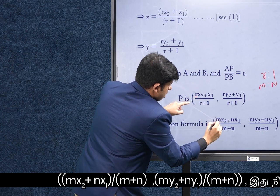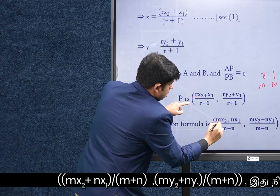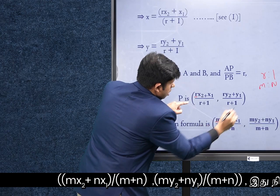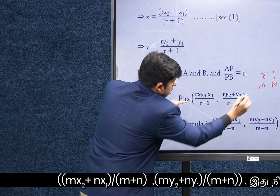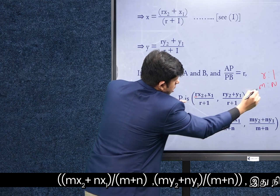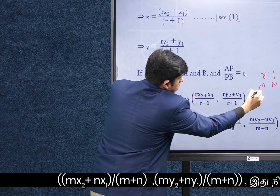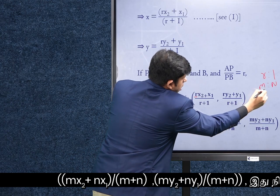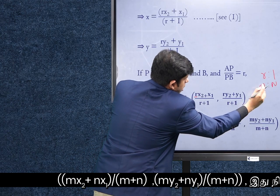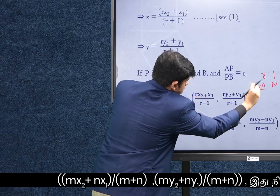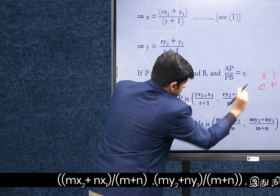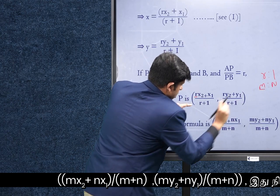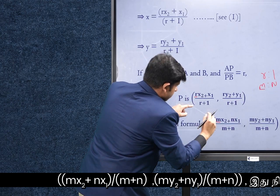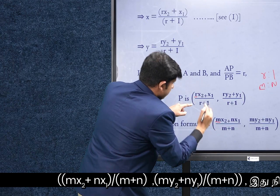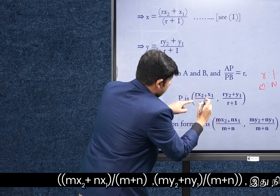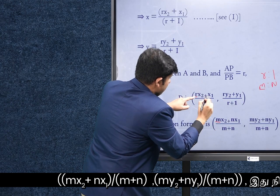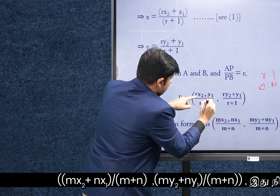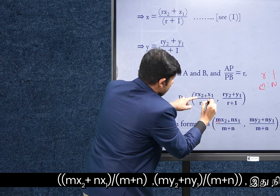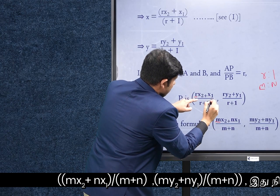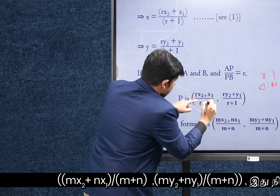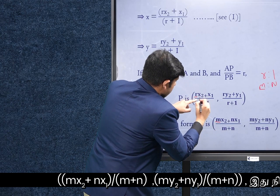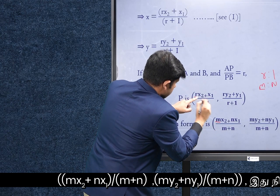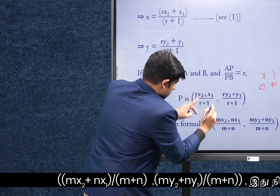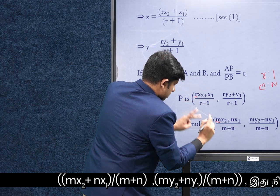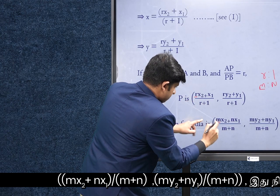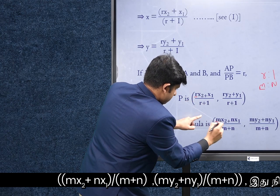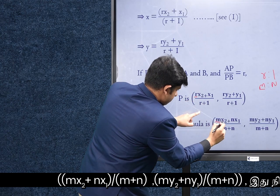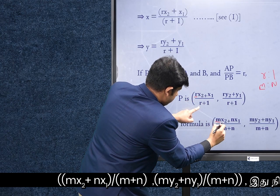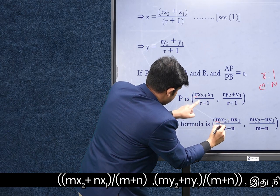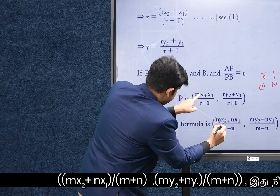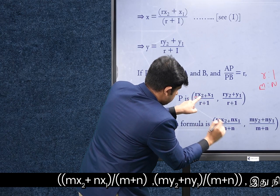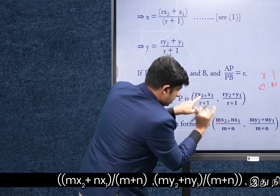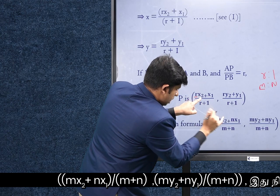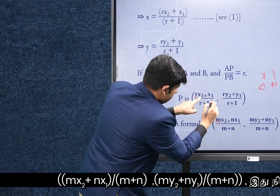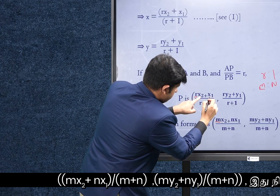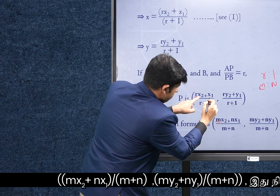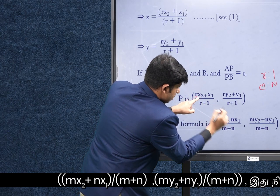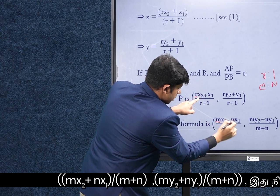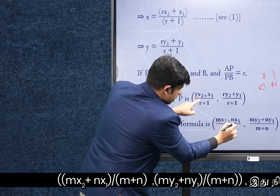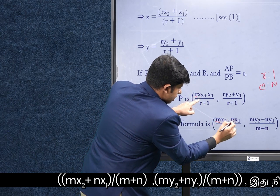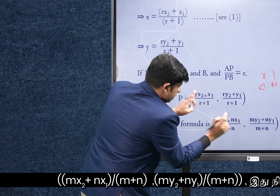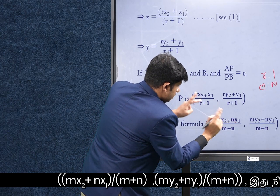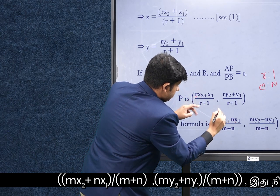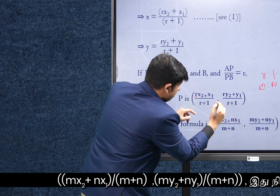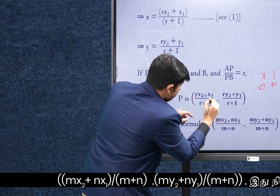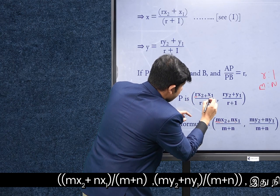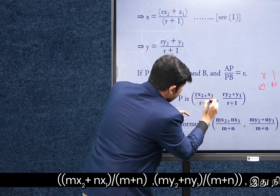ஒய் கீழ் இலக்க 1 கீழ்க்கோடு எம் கூட்டல் என். இது நிலையான வடிவம்.